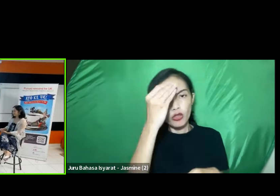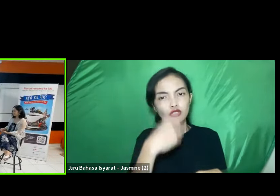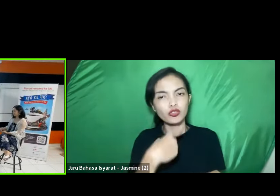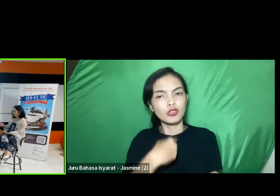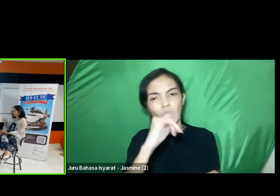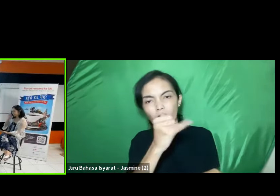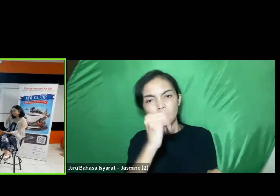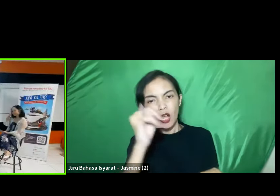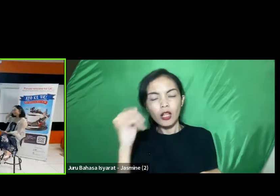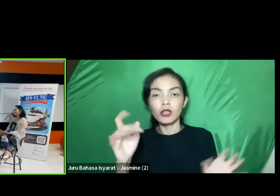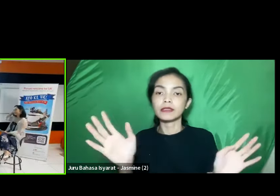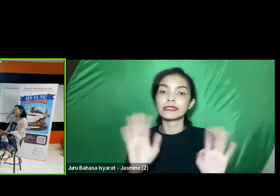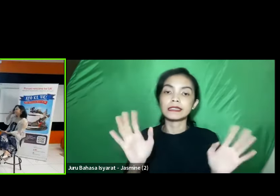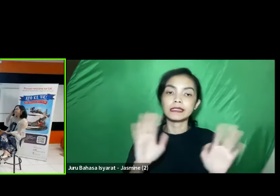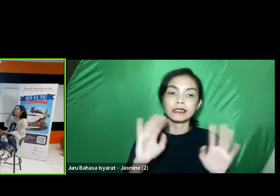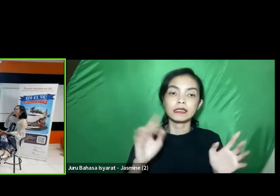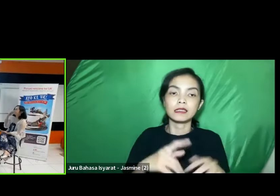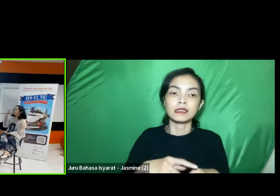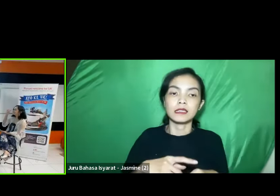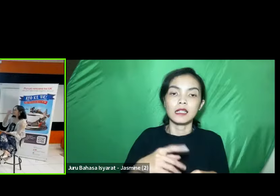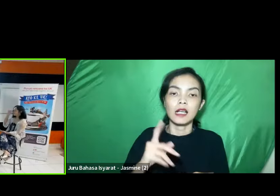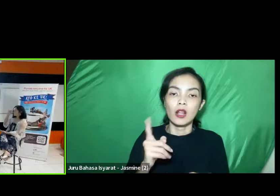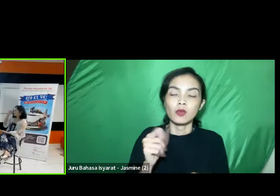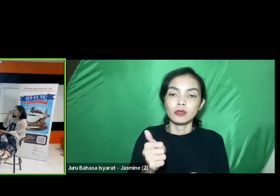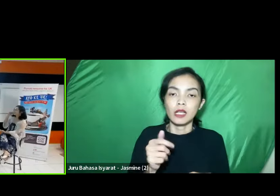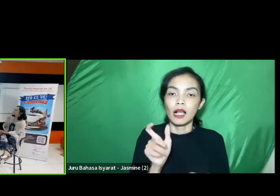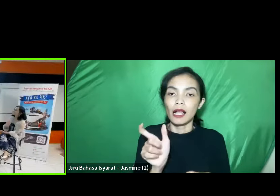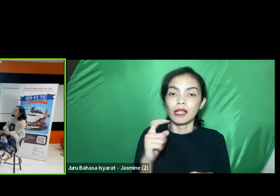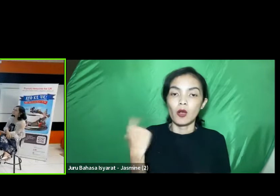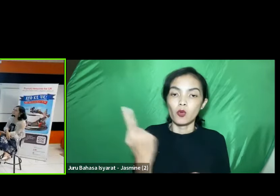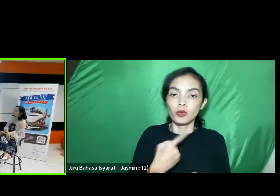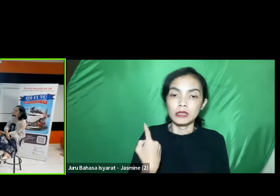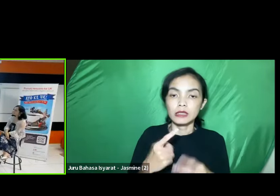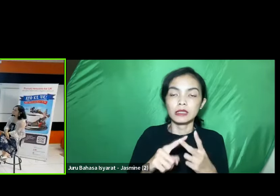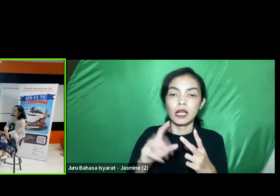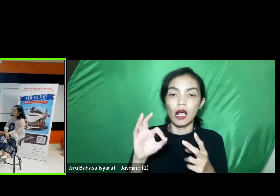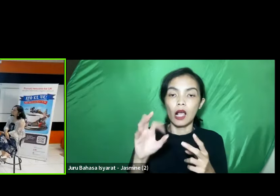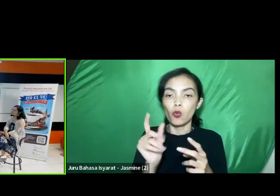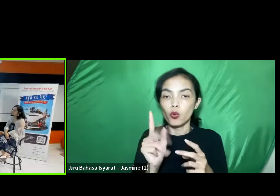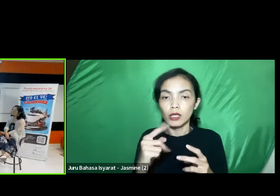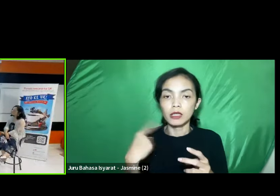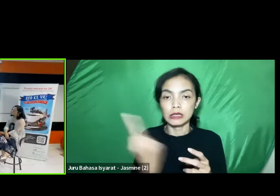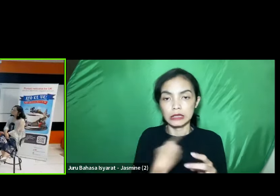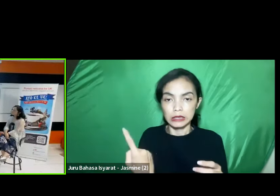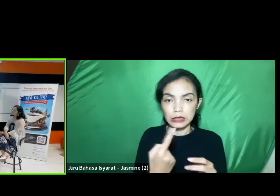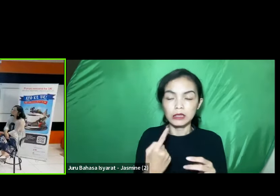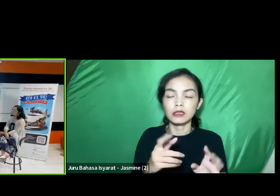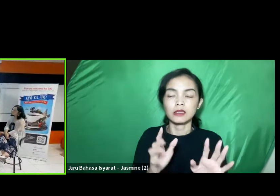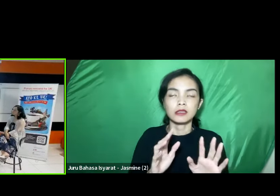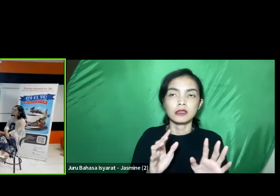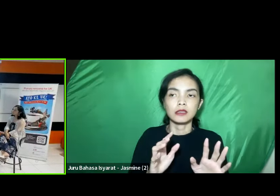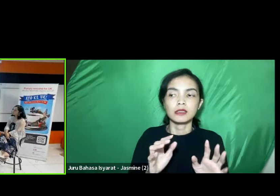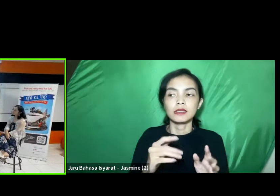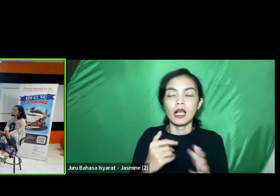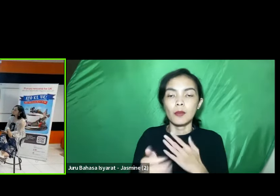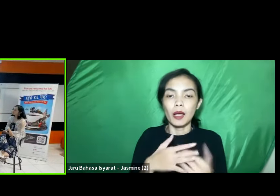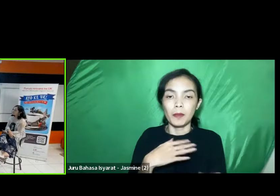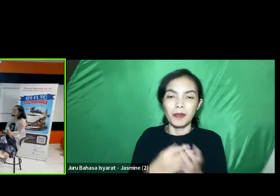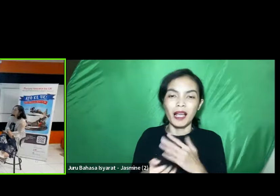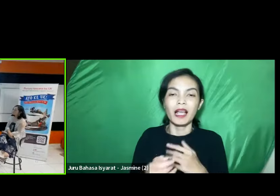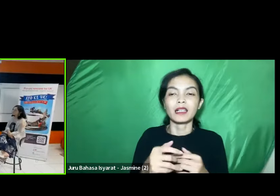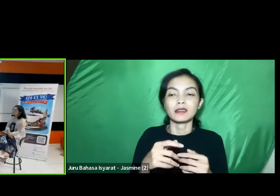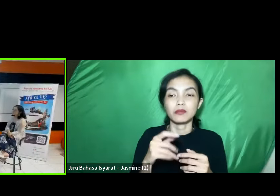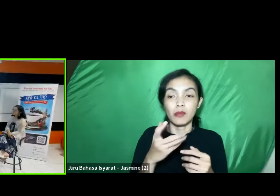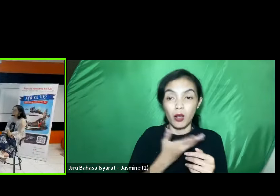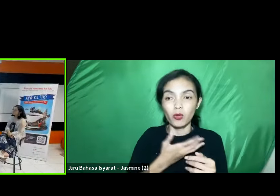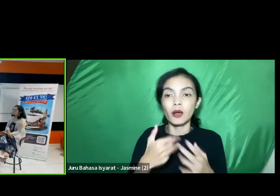itu e jadi itu sih kayak avoid kata-kata we our team Ok sedikit tapi lebih banyak ke personal atau individual